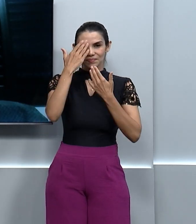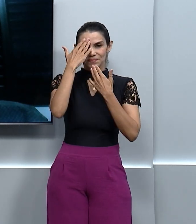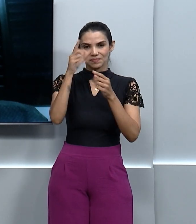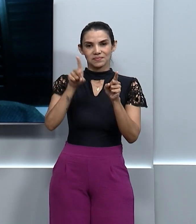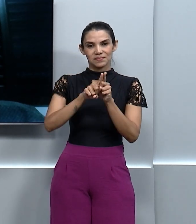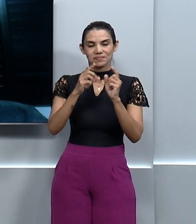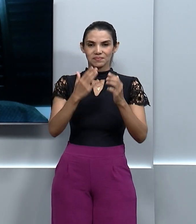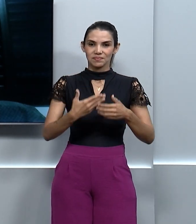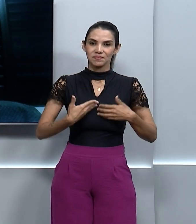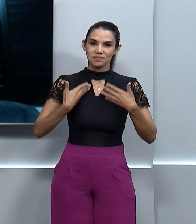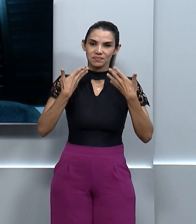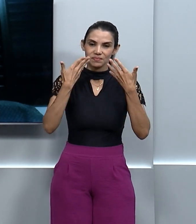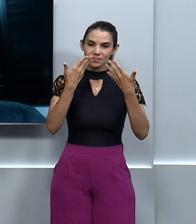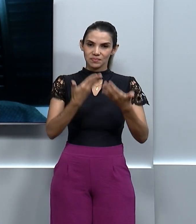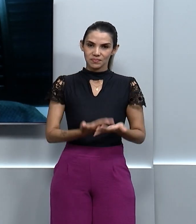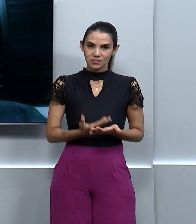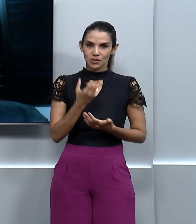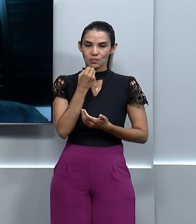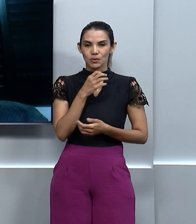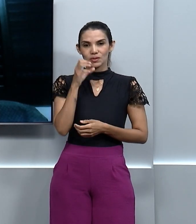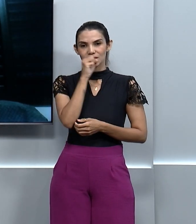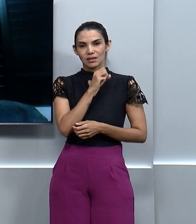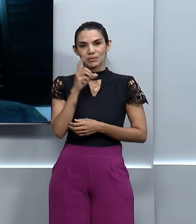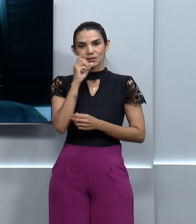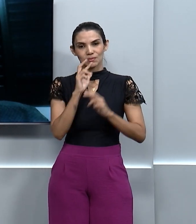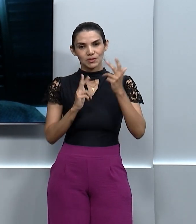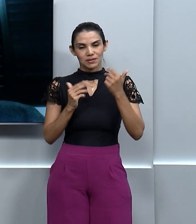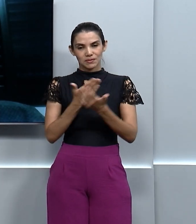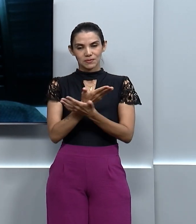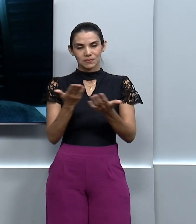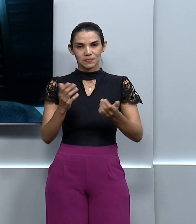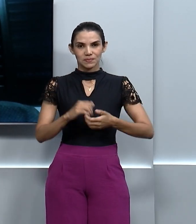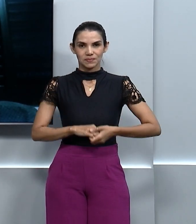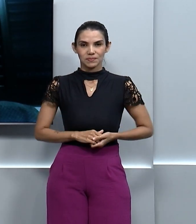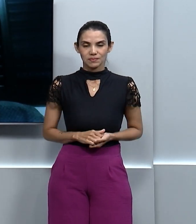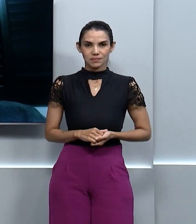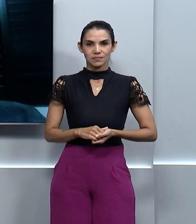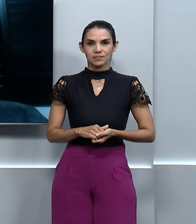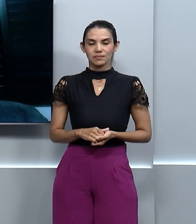que agradeço pelo convite e um bom final de semana e um bom carnaval a todos e todas.